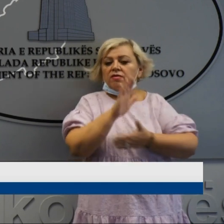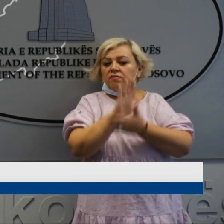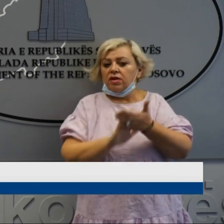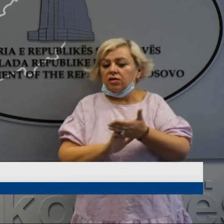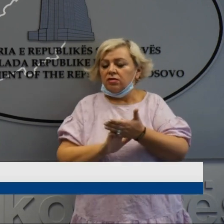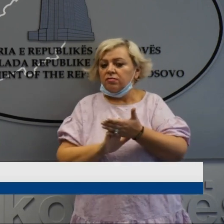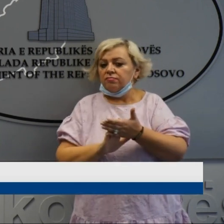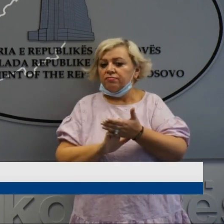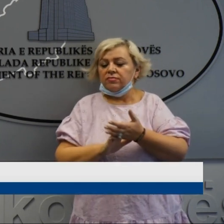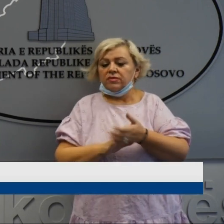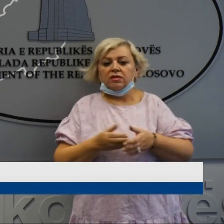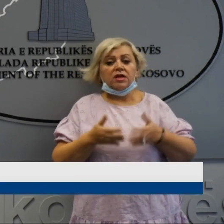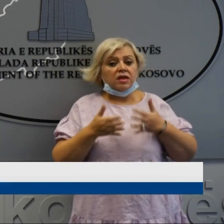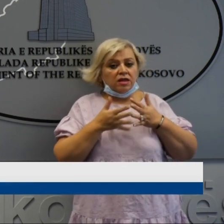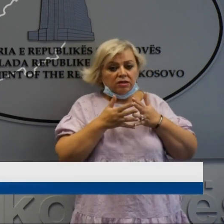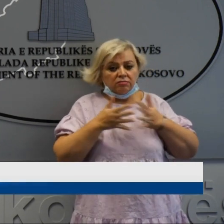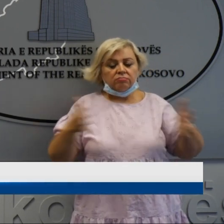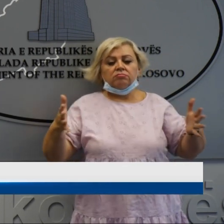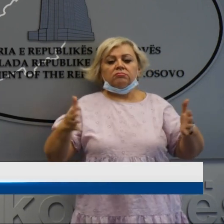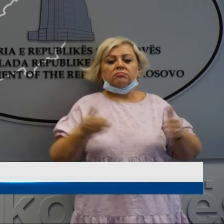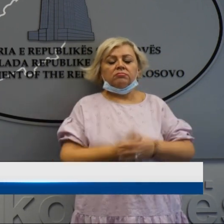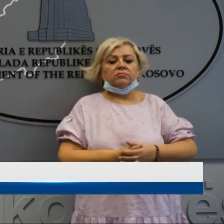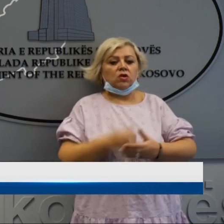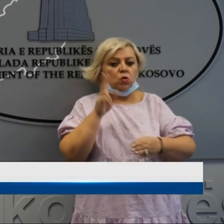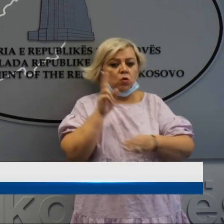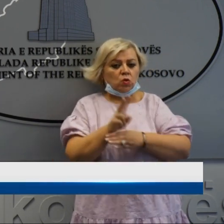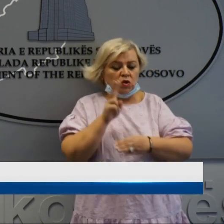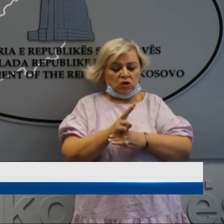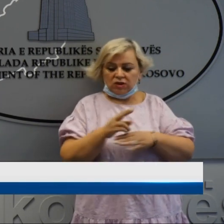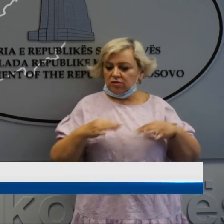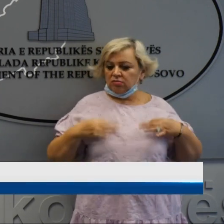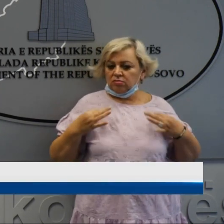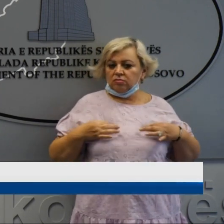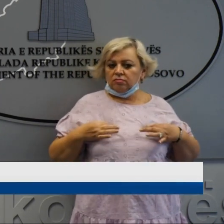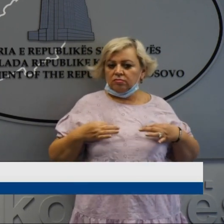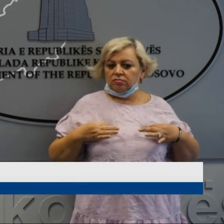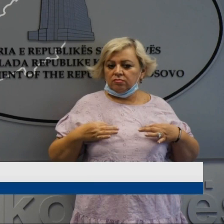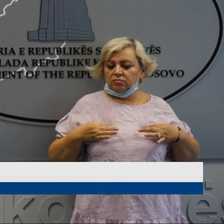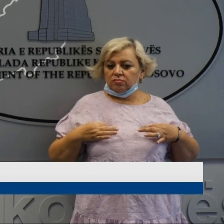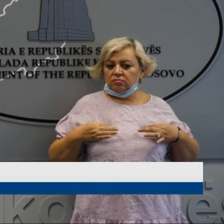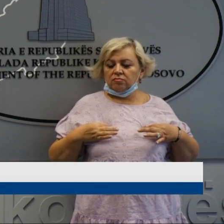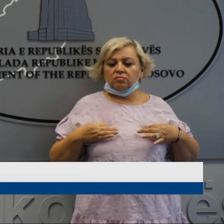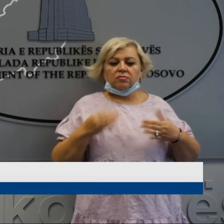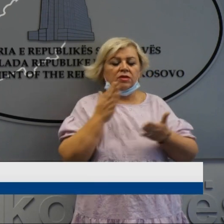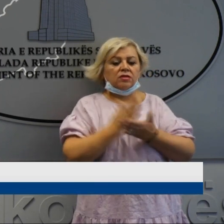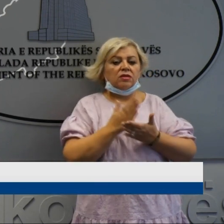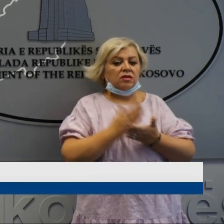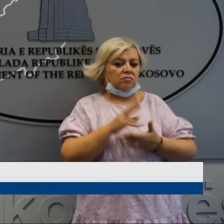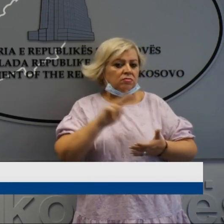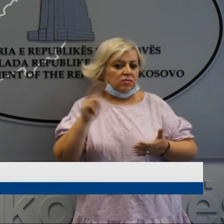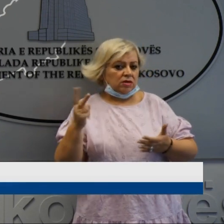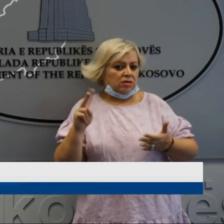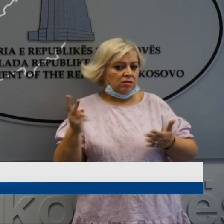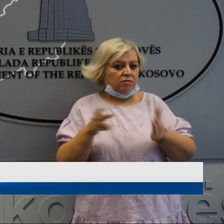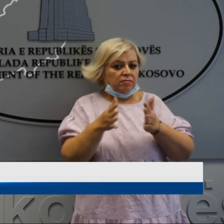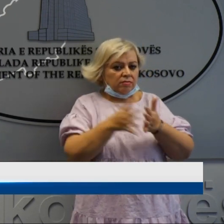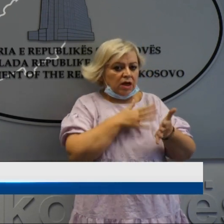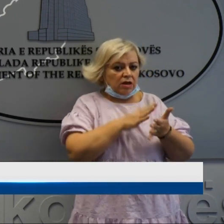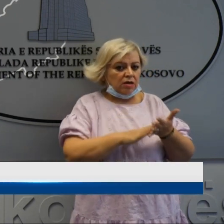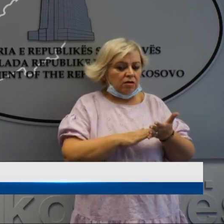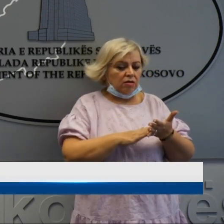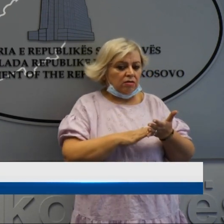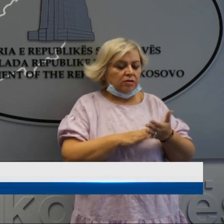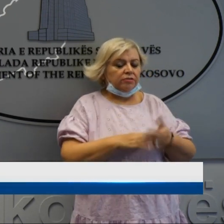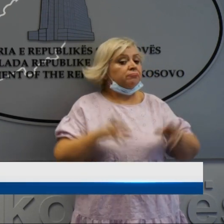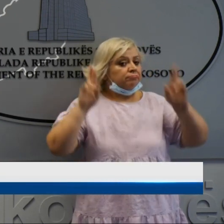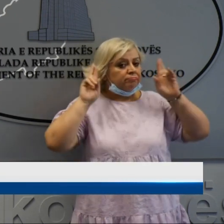fillojmë fillimisht me rritjen e kapaciteteve edhe në kujdesin parësor shëndetësor dhe natyrisht edhe skenare tjera, të